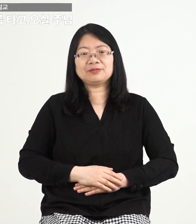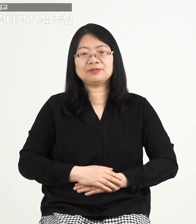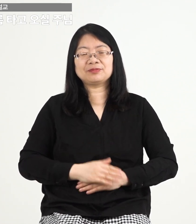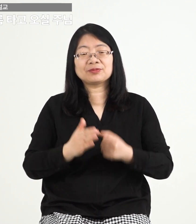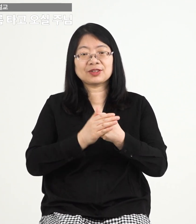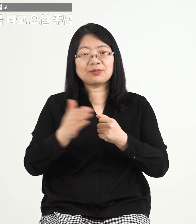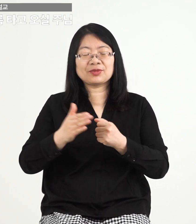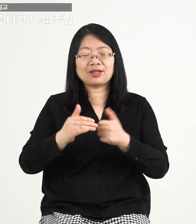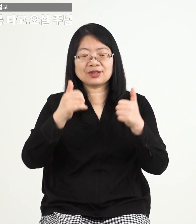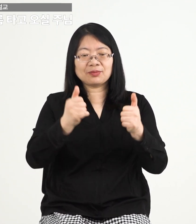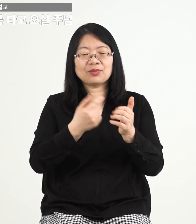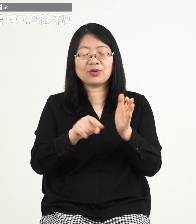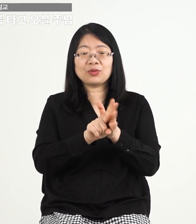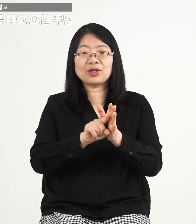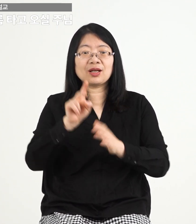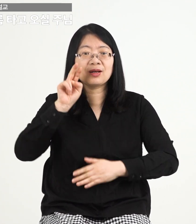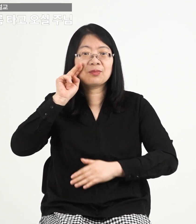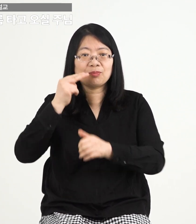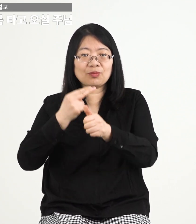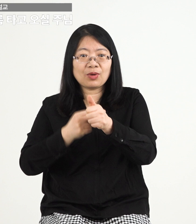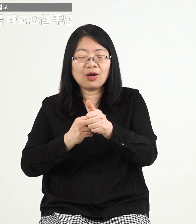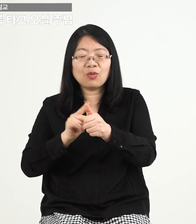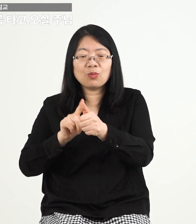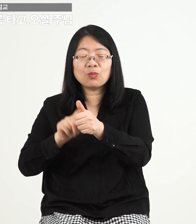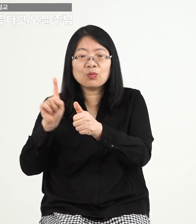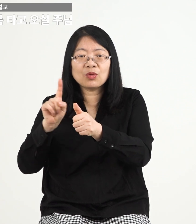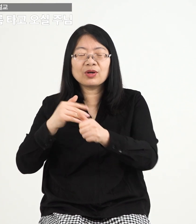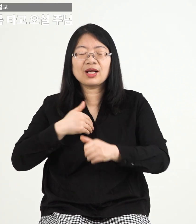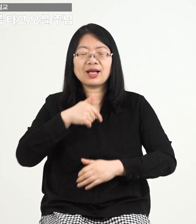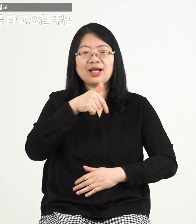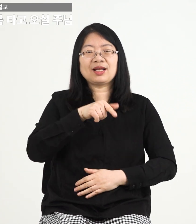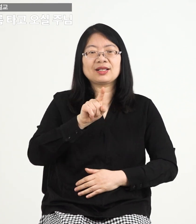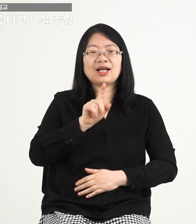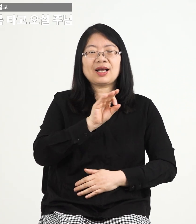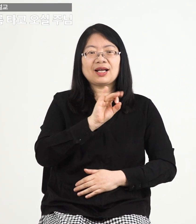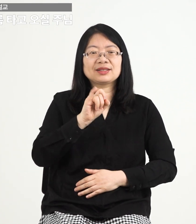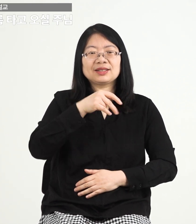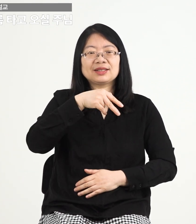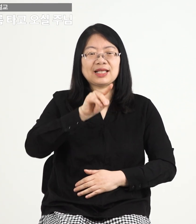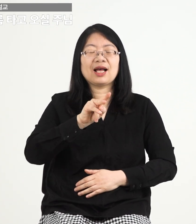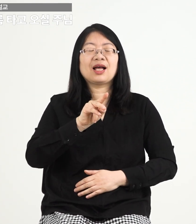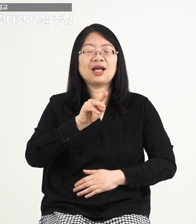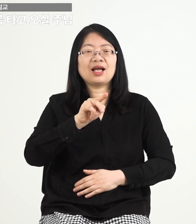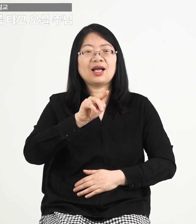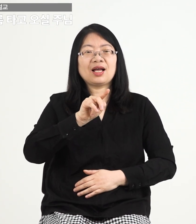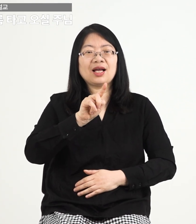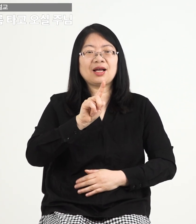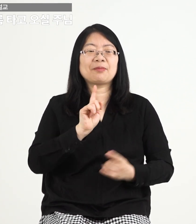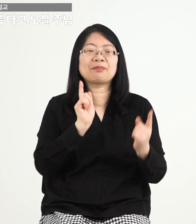그래서 재판을 받기 위해서 바울도 내가 가이사 앞에 서야 하리라.